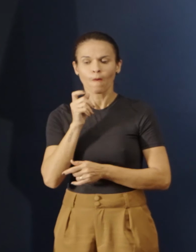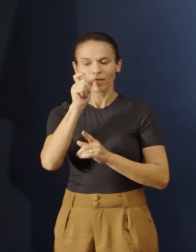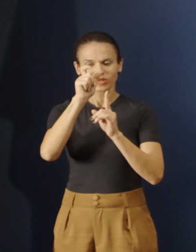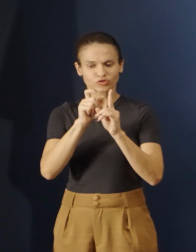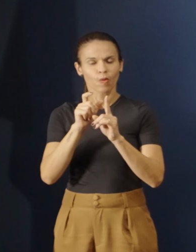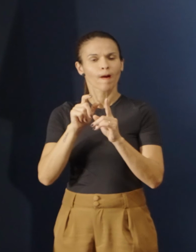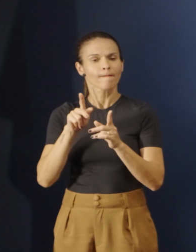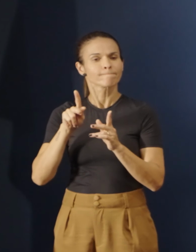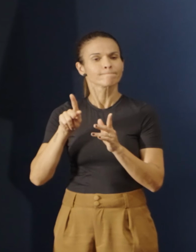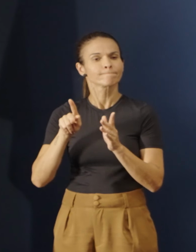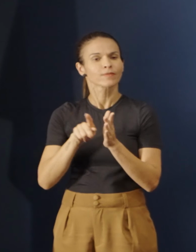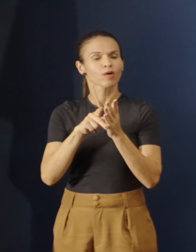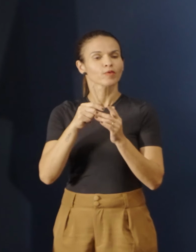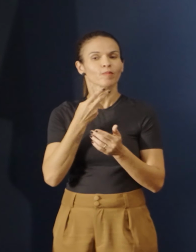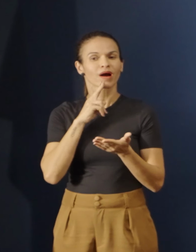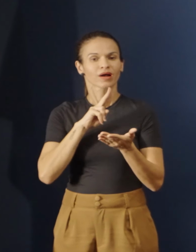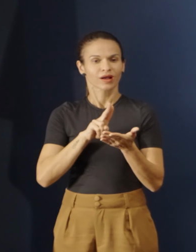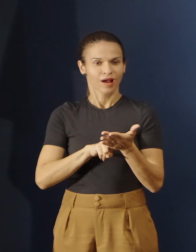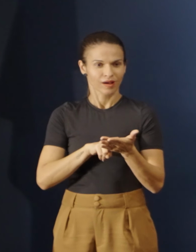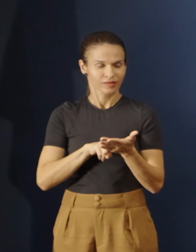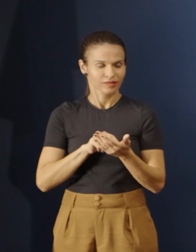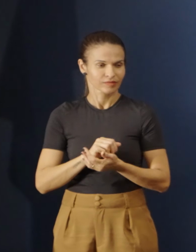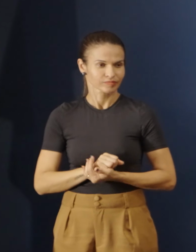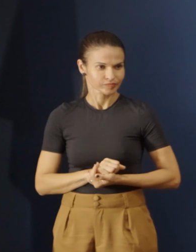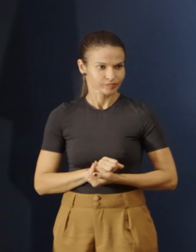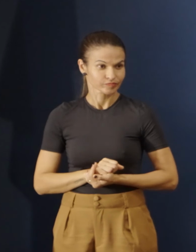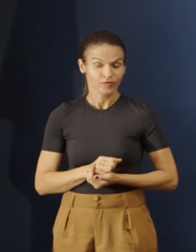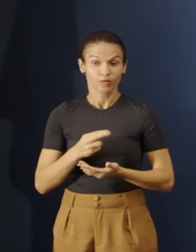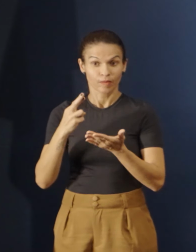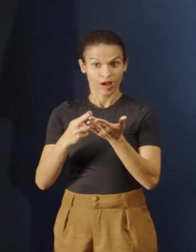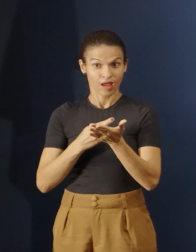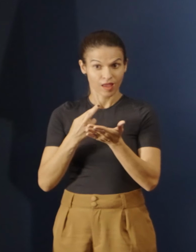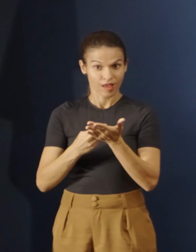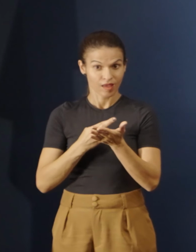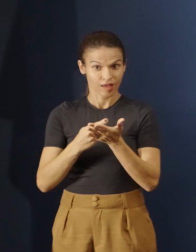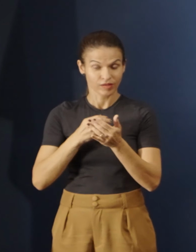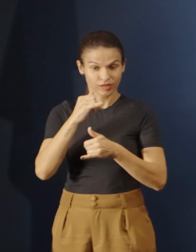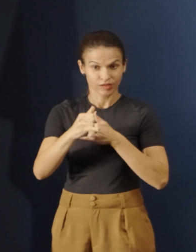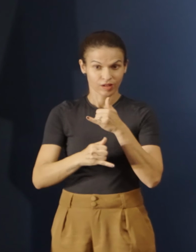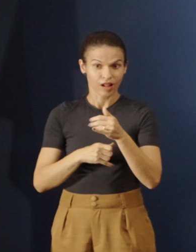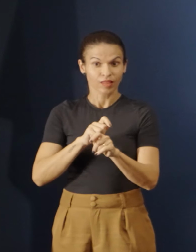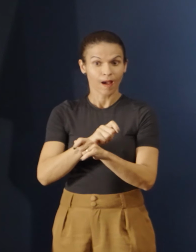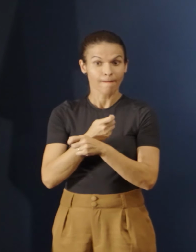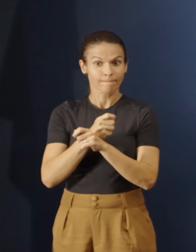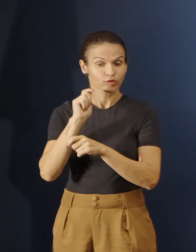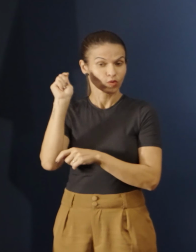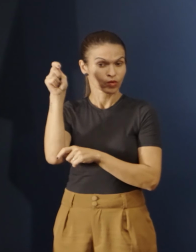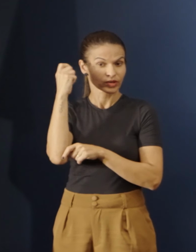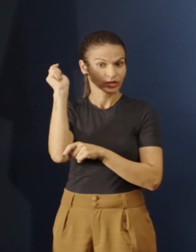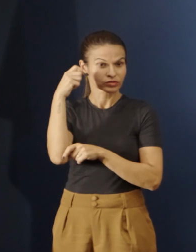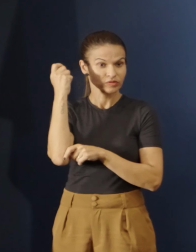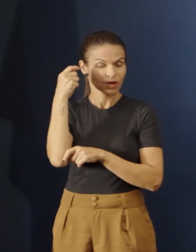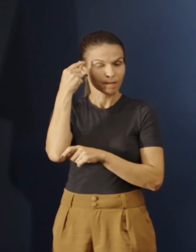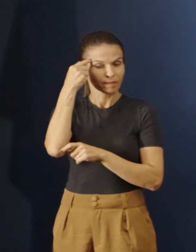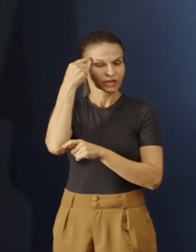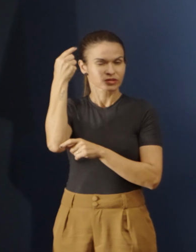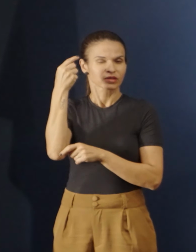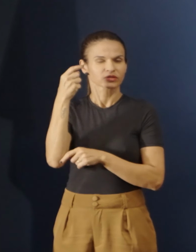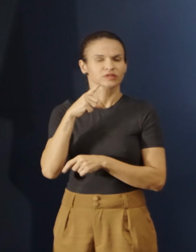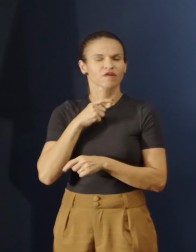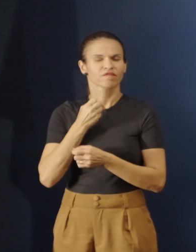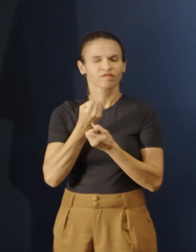artigo, Afinal, a quem pertence uma carta? E foi para uma revista eletrônica da PUC do Rio Grande do Sul, eu não imaginava que esse negócio fosse ter